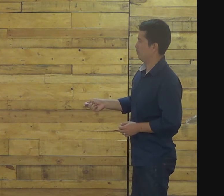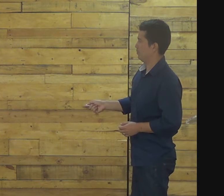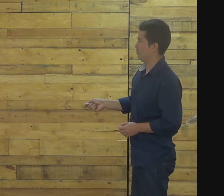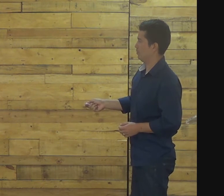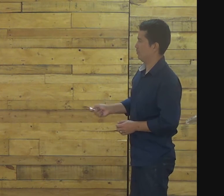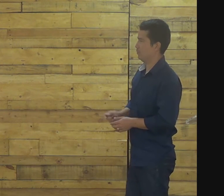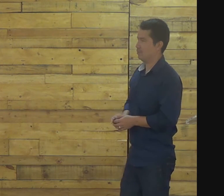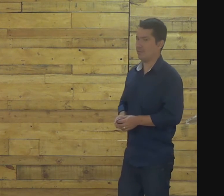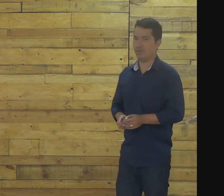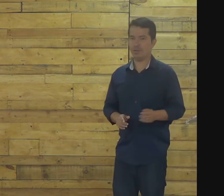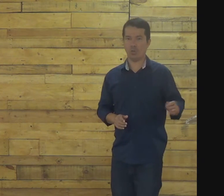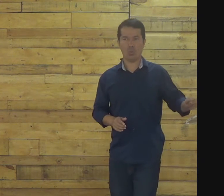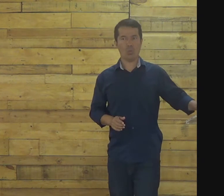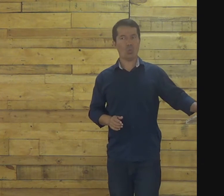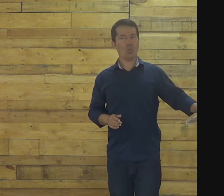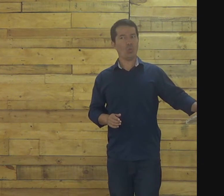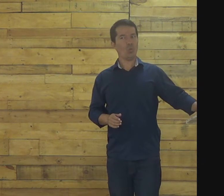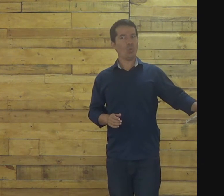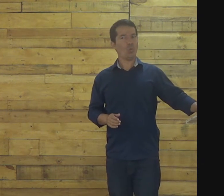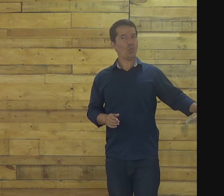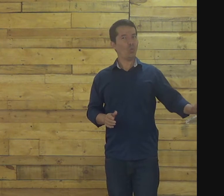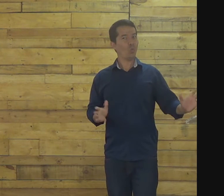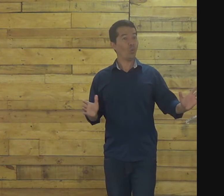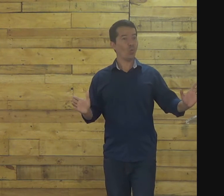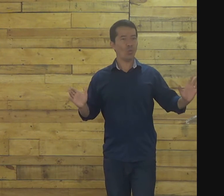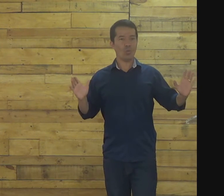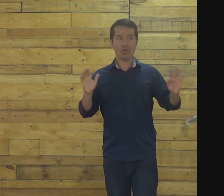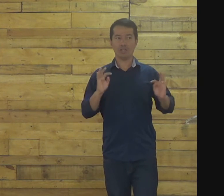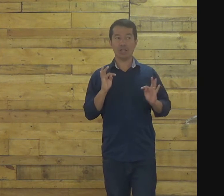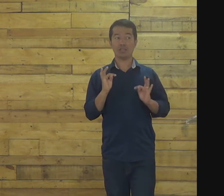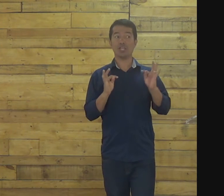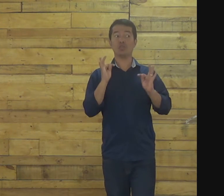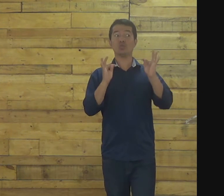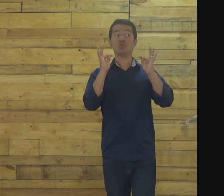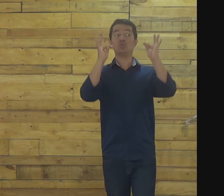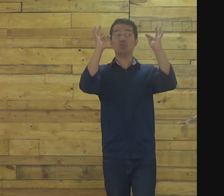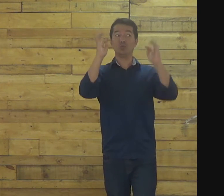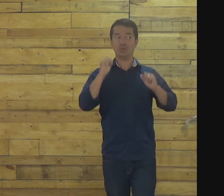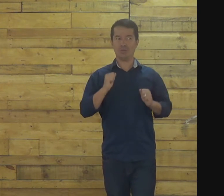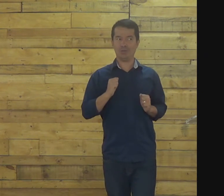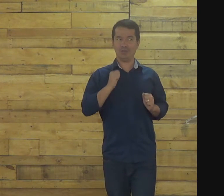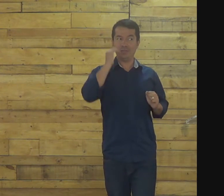Olha só. E temos a candeia um pouco mais moderna.